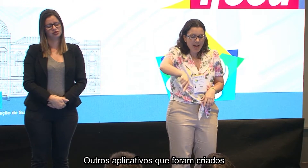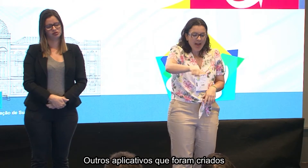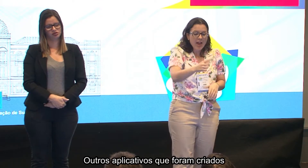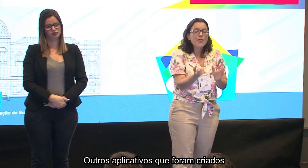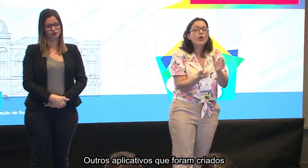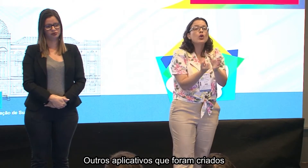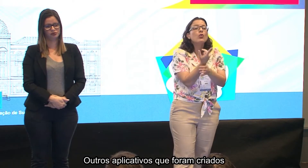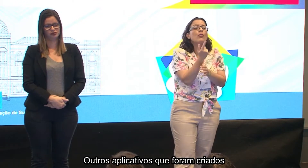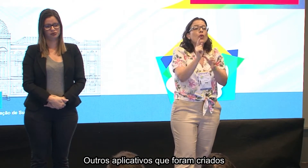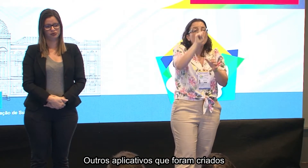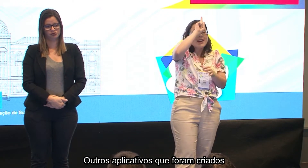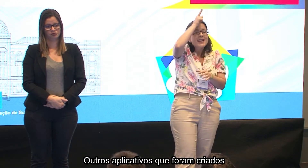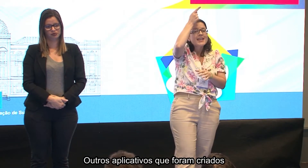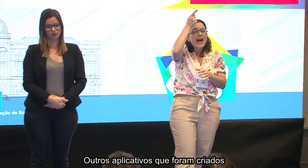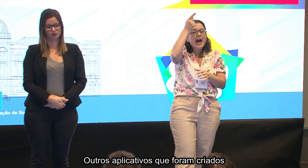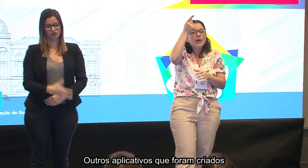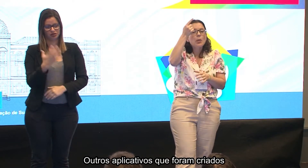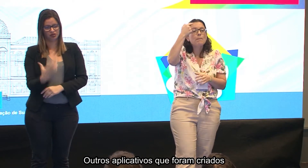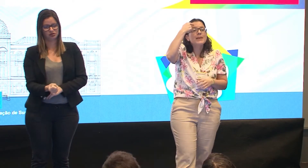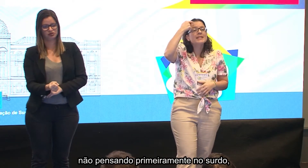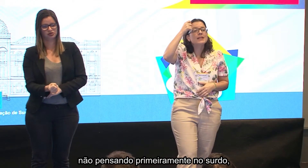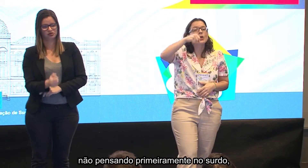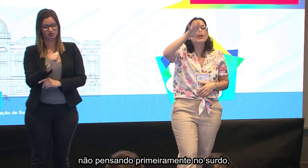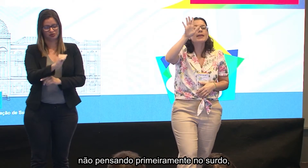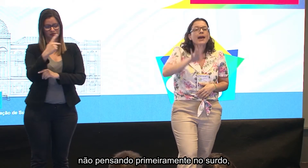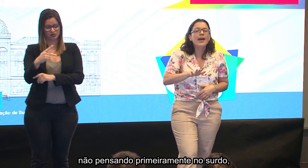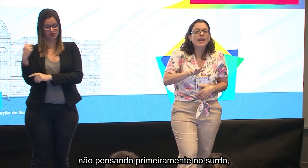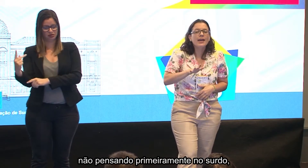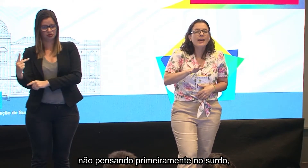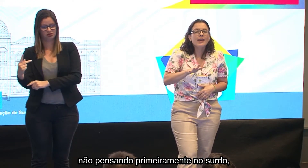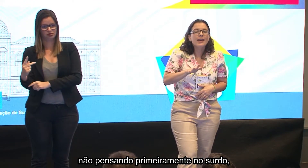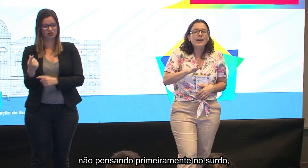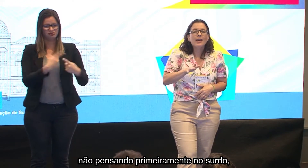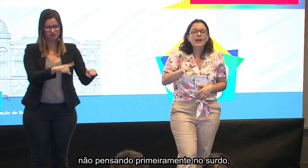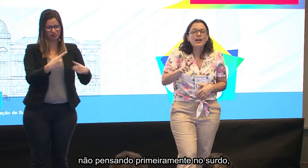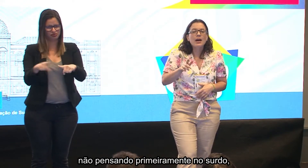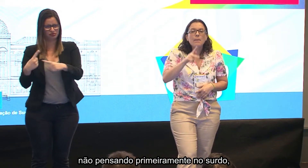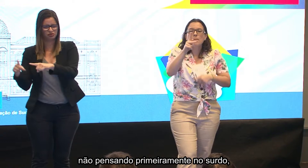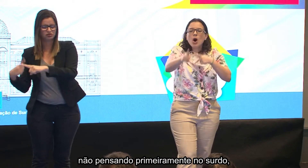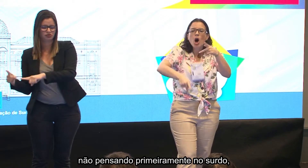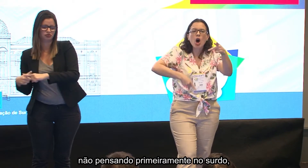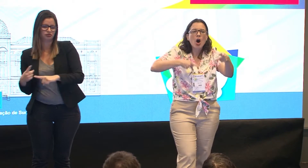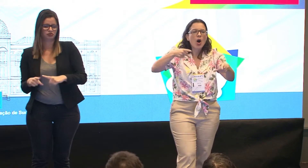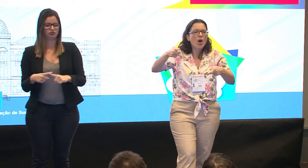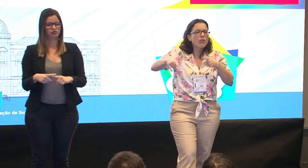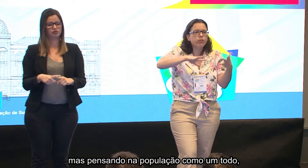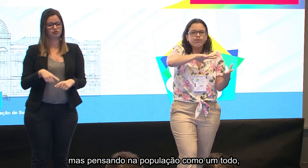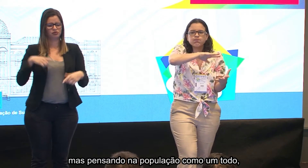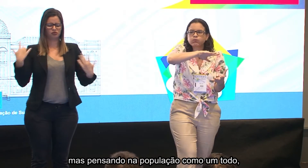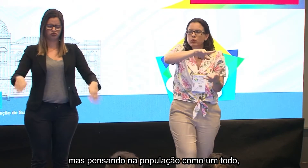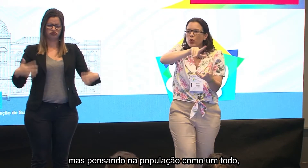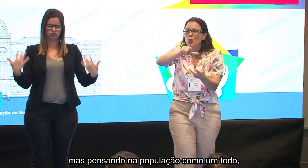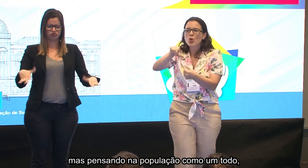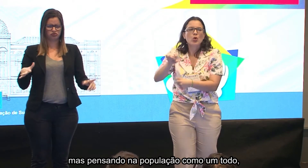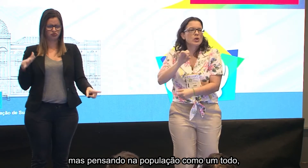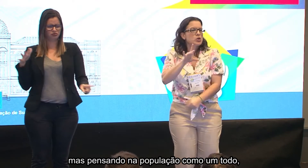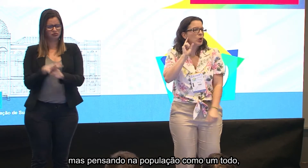Outros aplicativos que foram criados, não pensando primeiramente no surdo, mas pensando na população